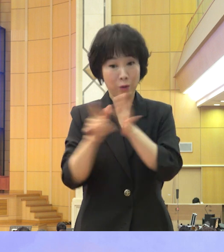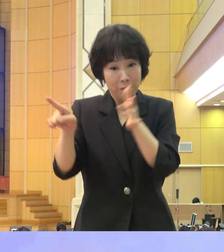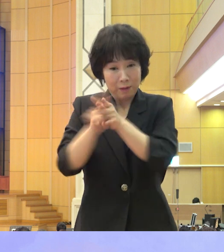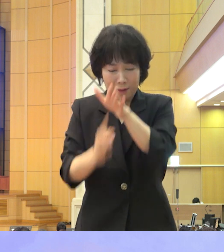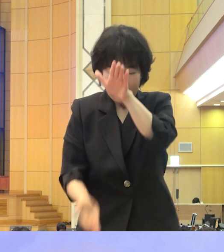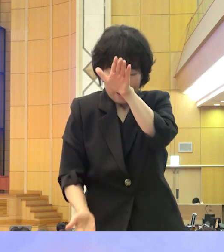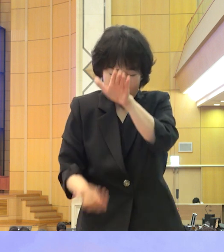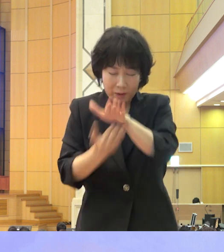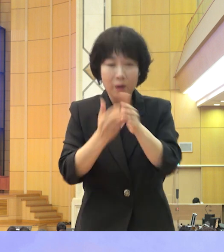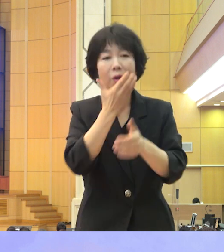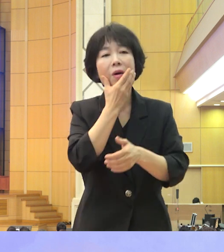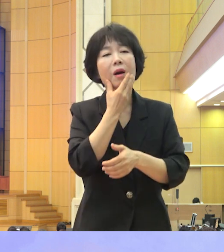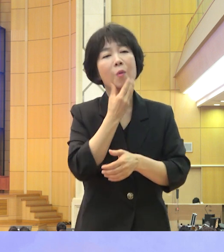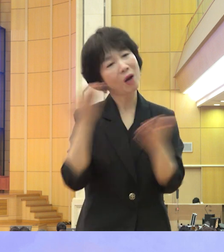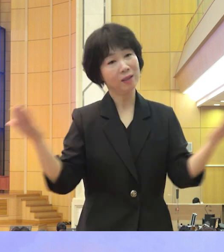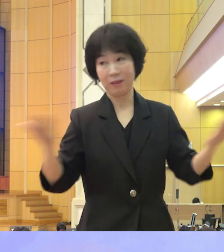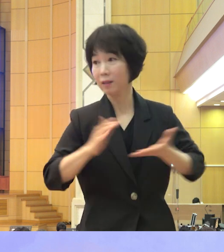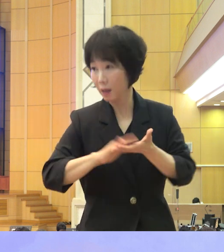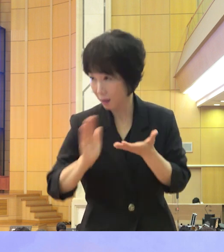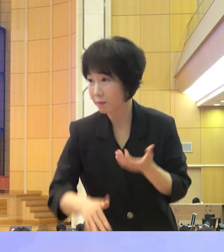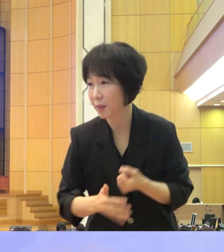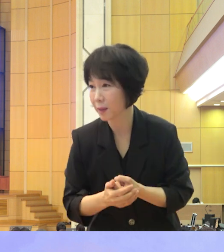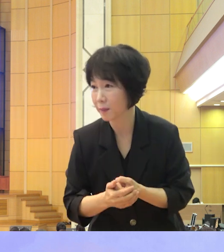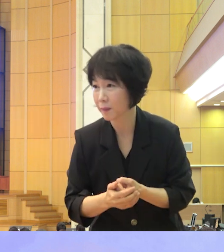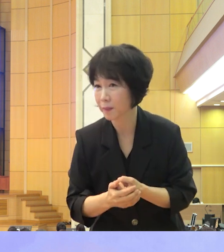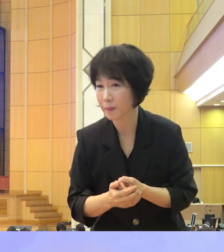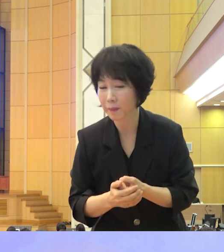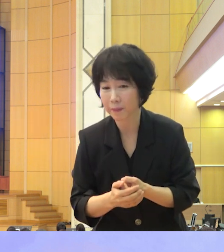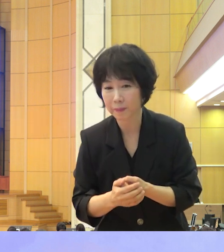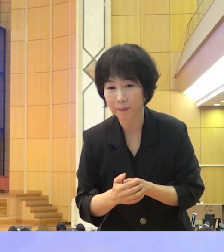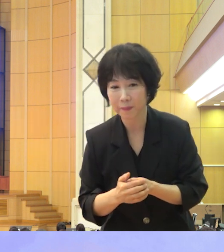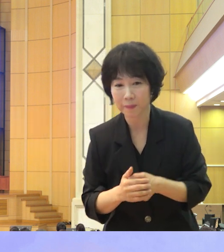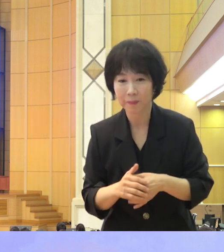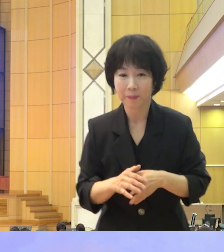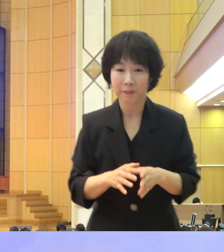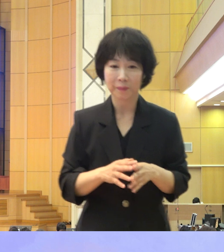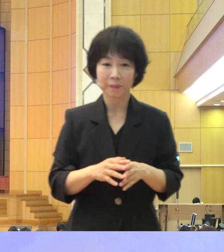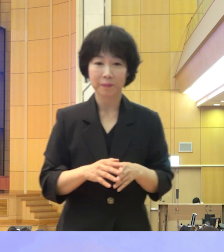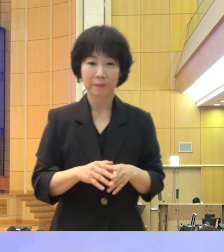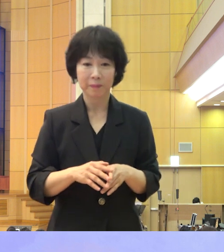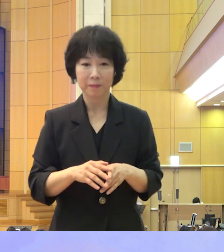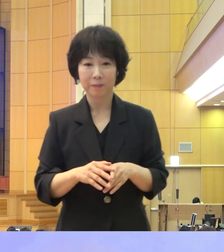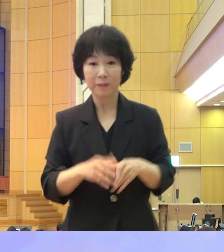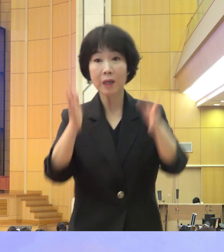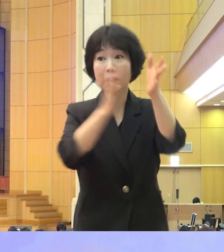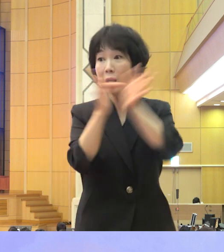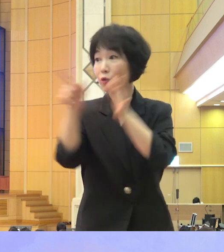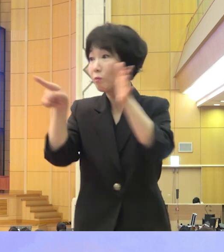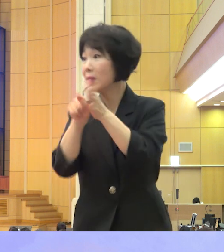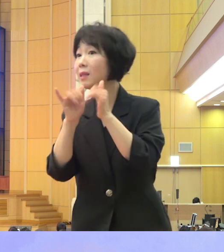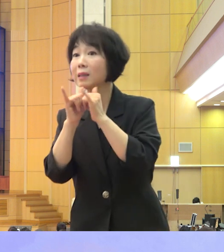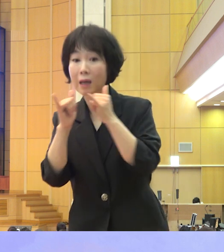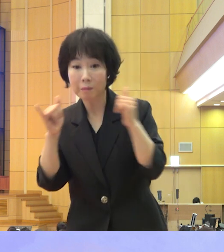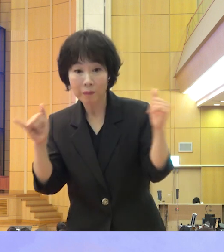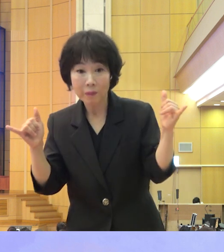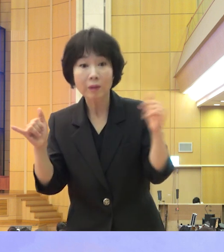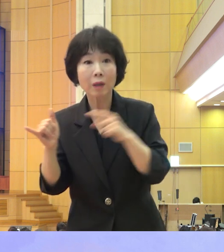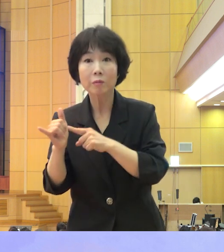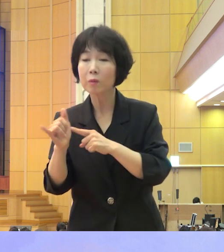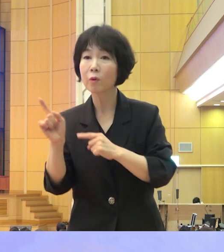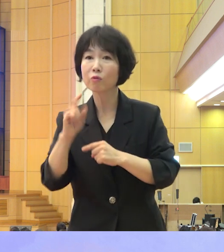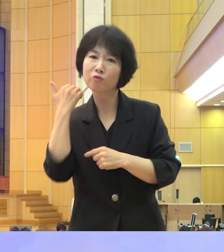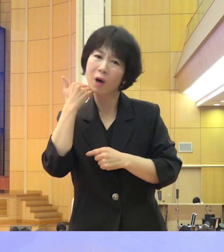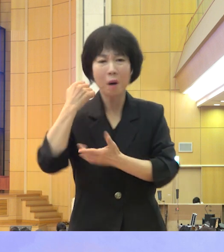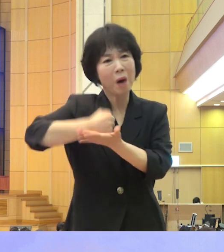것이 가장 행복한 거예요. 세상에 예수 믿는 사람들은 뭐 이런